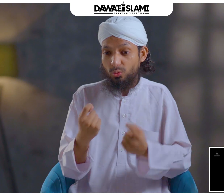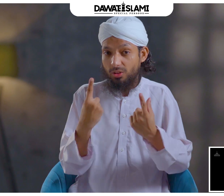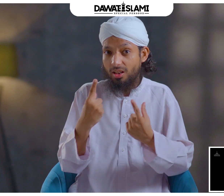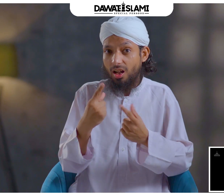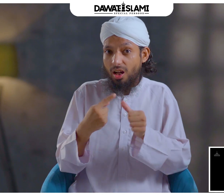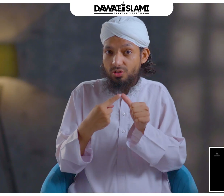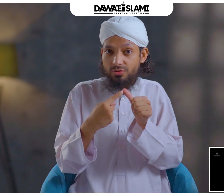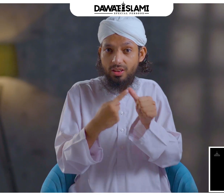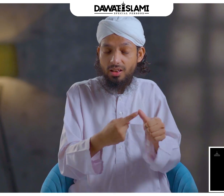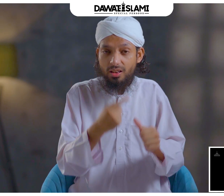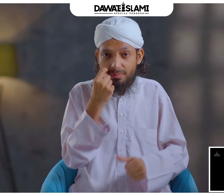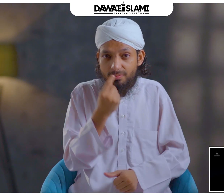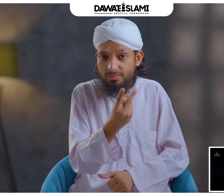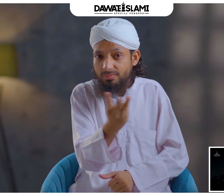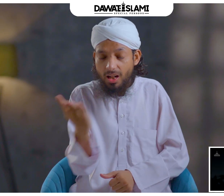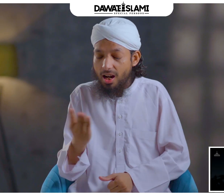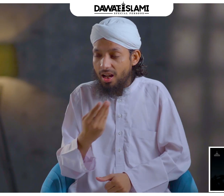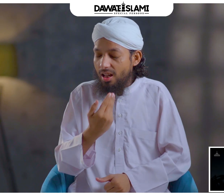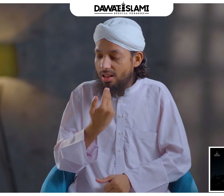پر ہمیشہ کے لیے نمایاں رہے گا۔